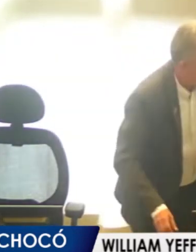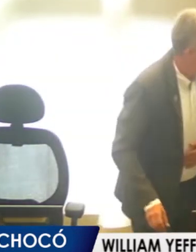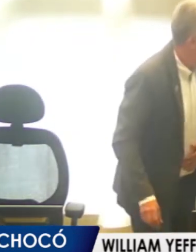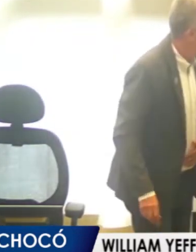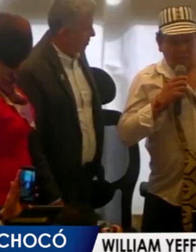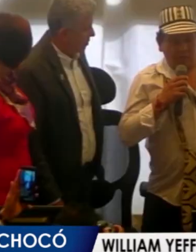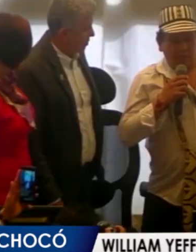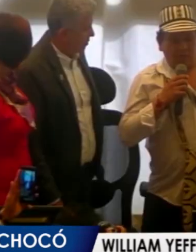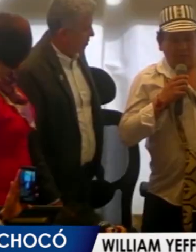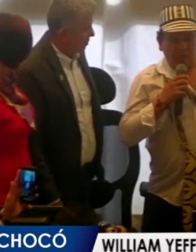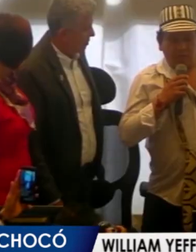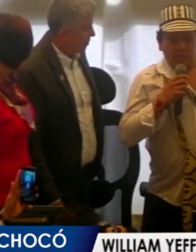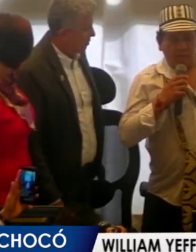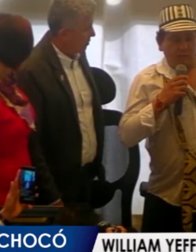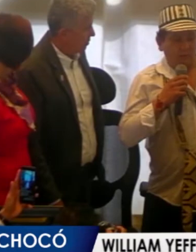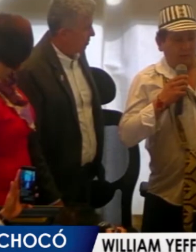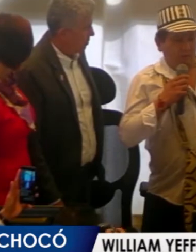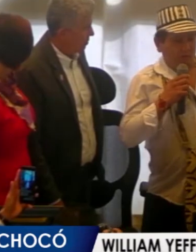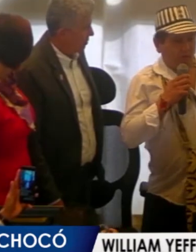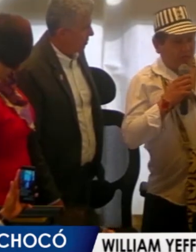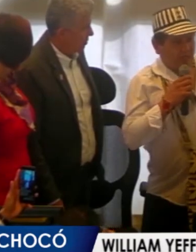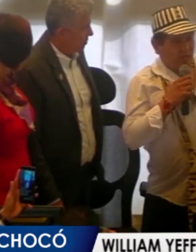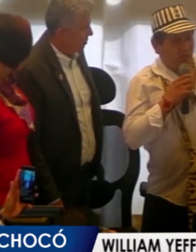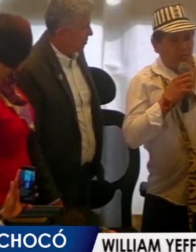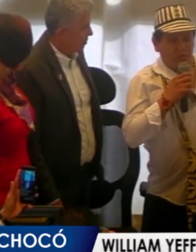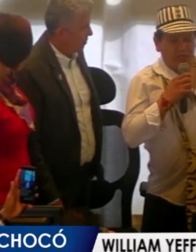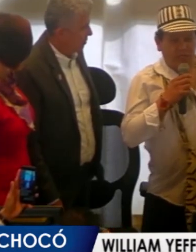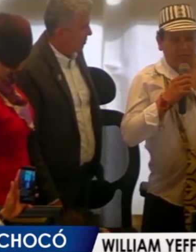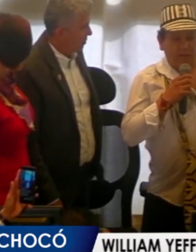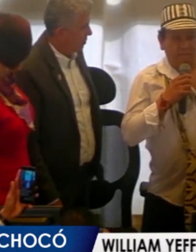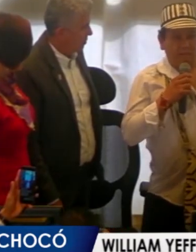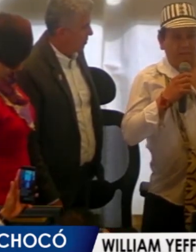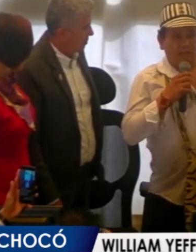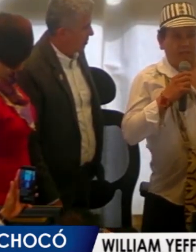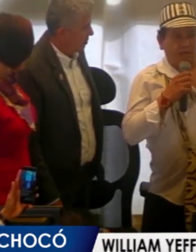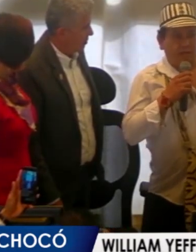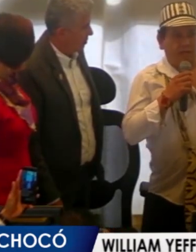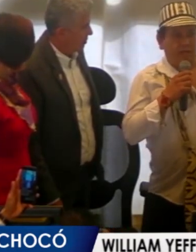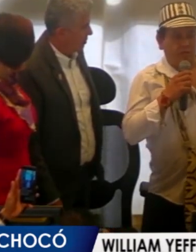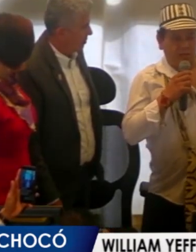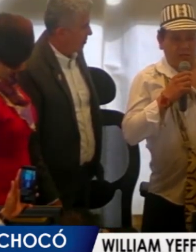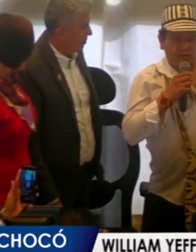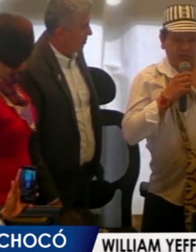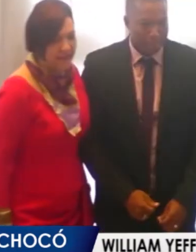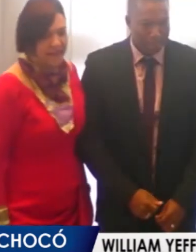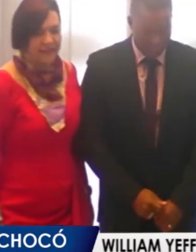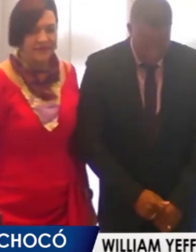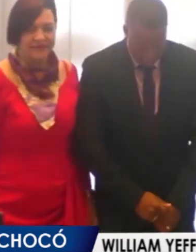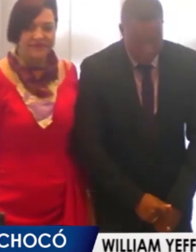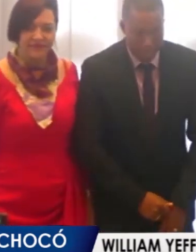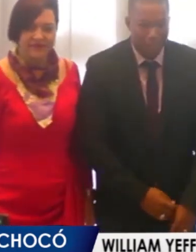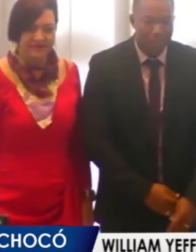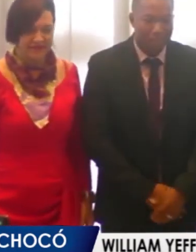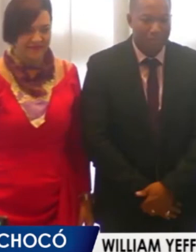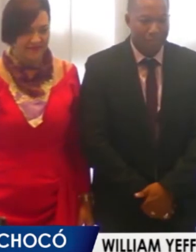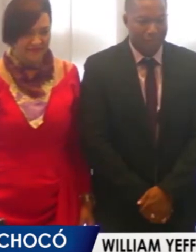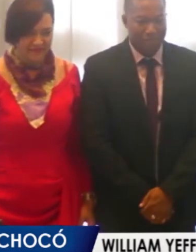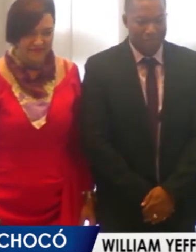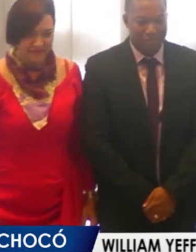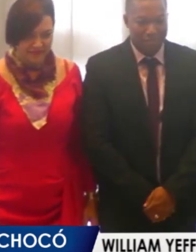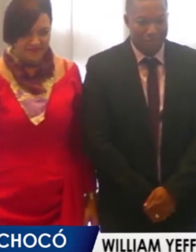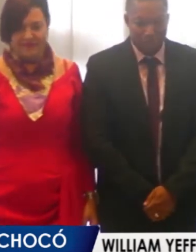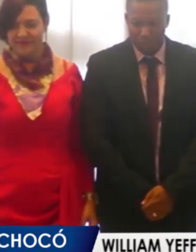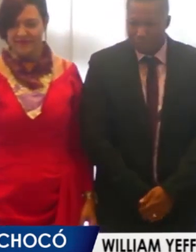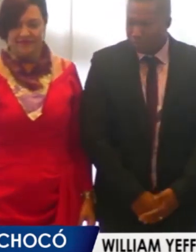en la capital antioqueña. Ha trabajado en la Contraloría General, la Defensoría del Pueblo, las alcaldías de Lloró y Quibdó,